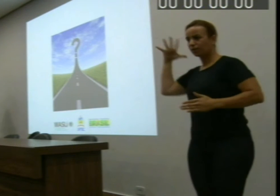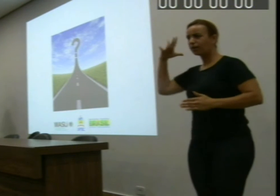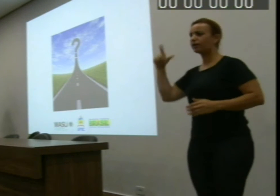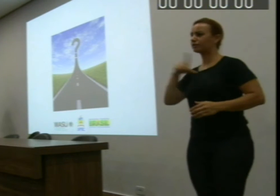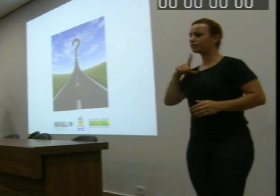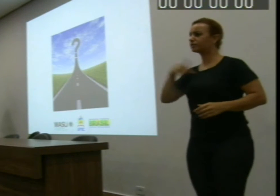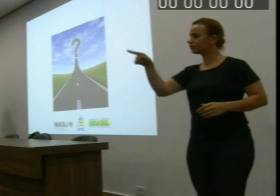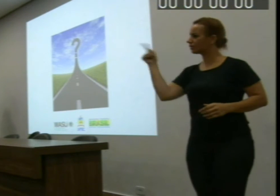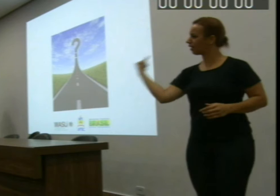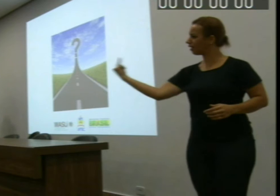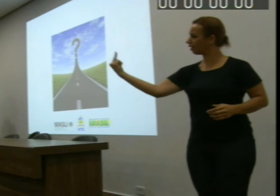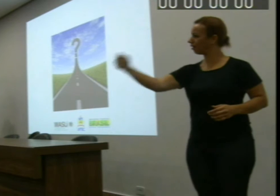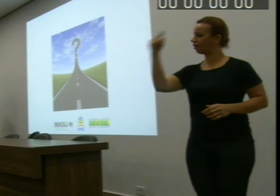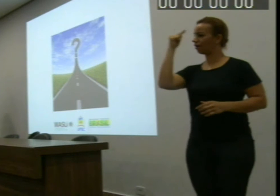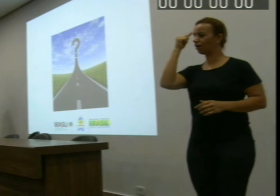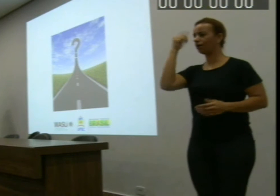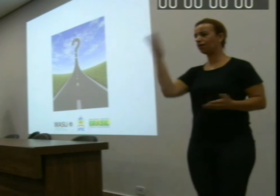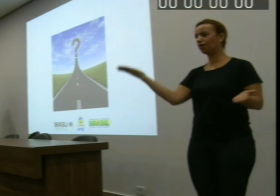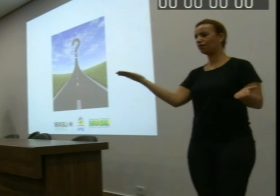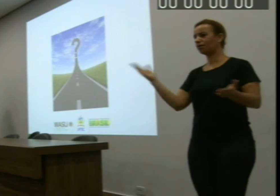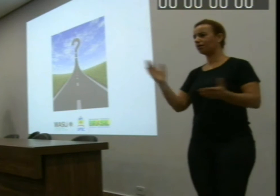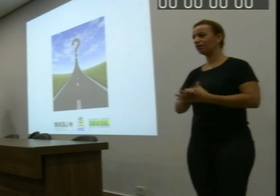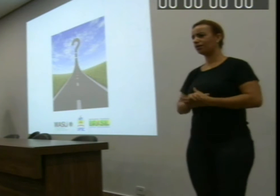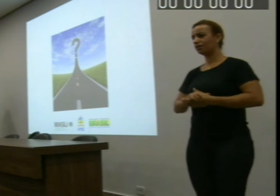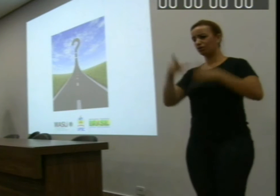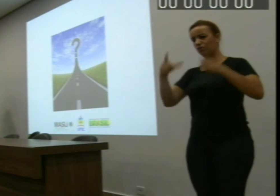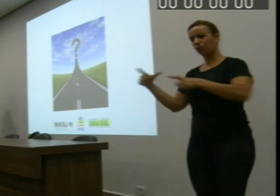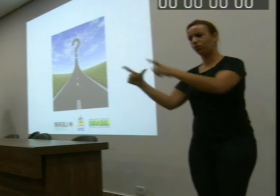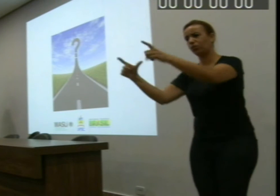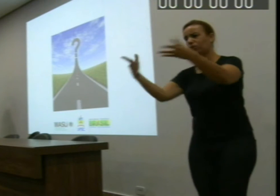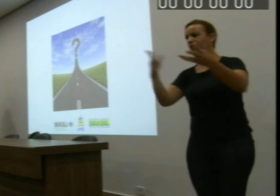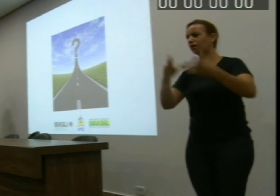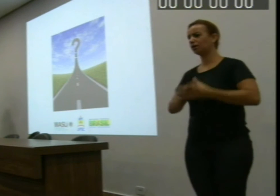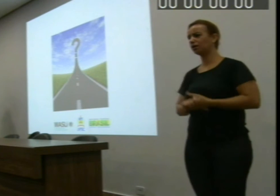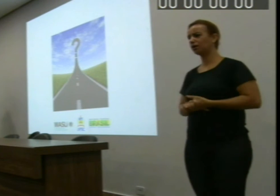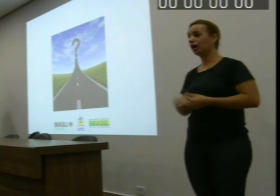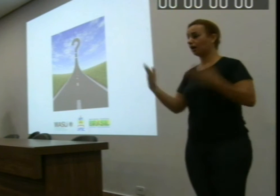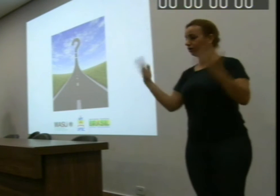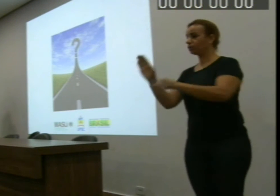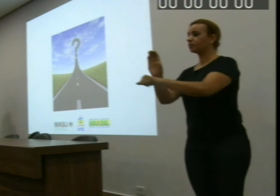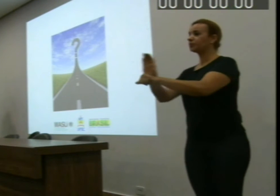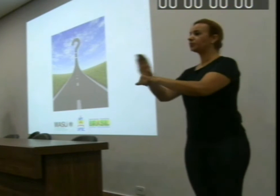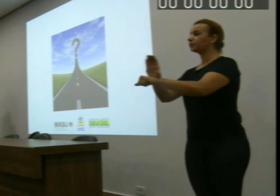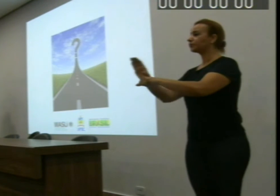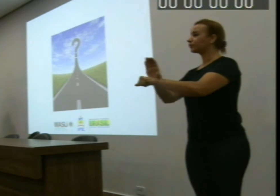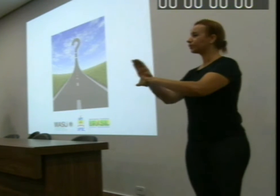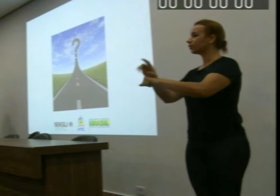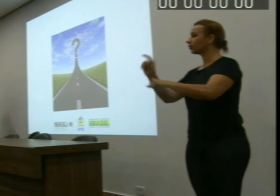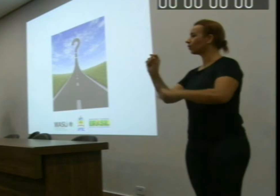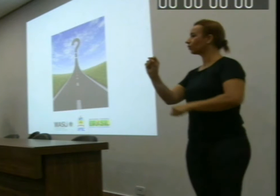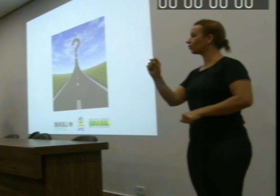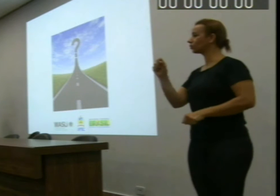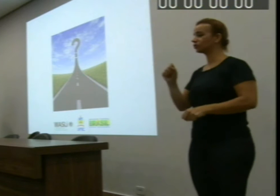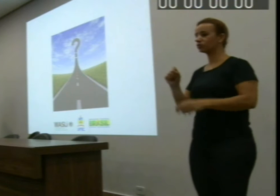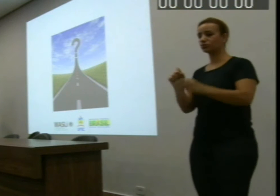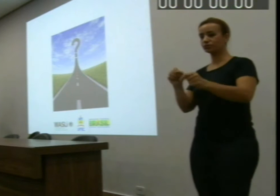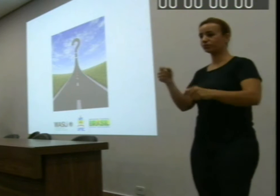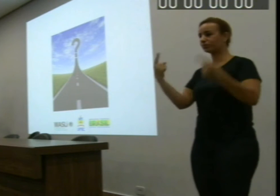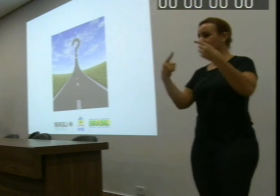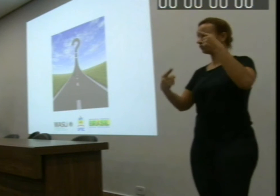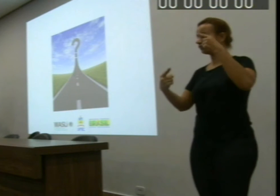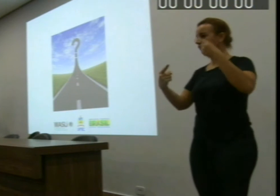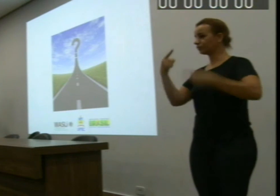local tentar alterar o âmbito local n tem um concurso agora aberto aqui né pr pra